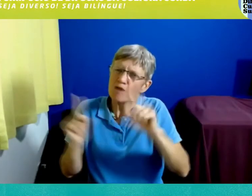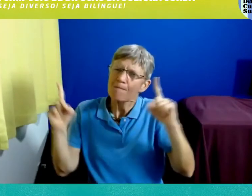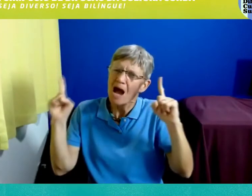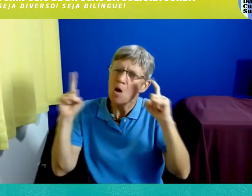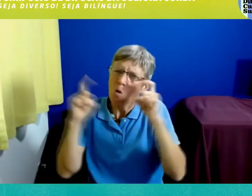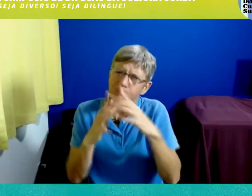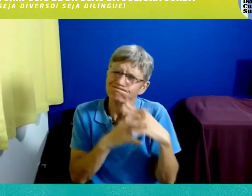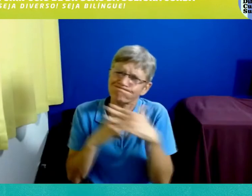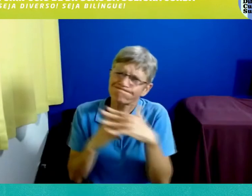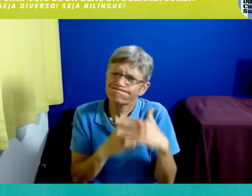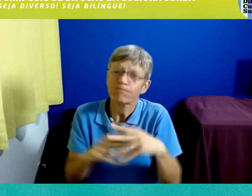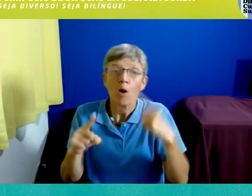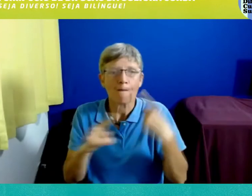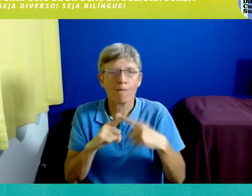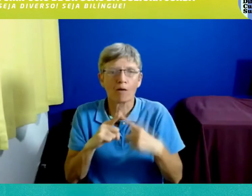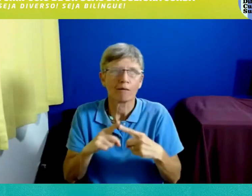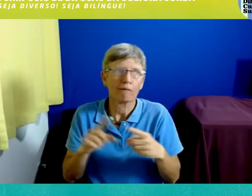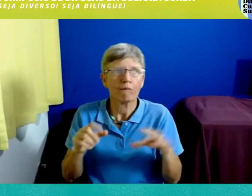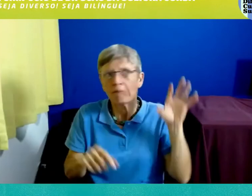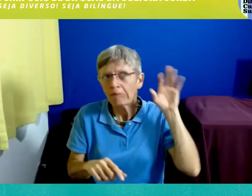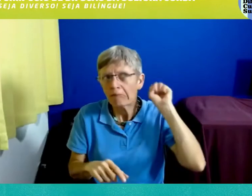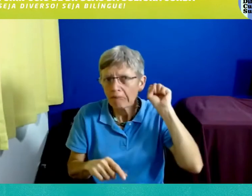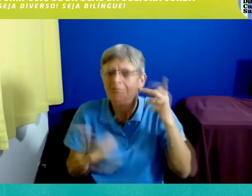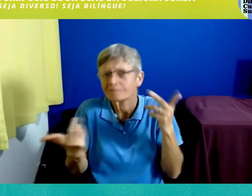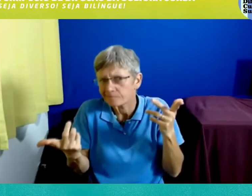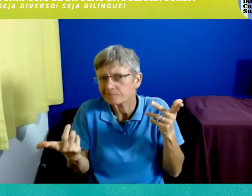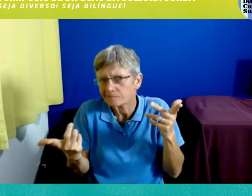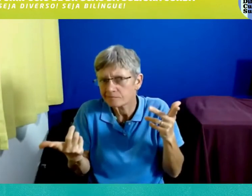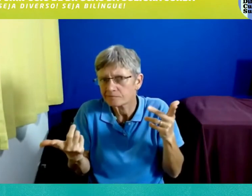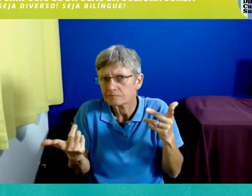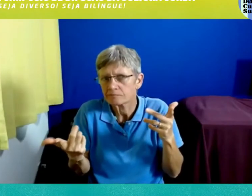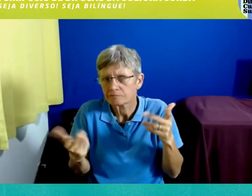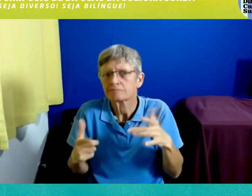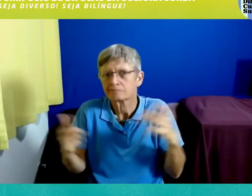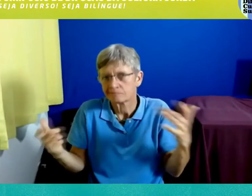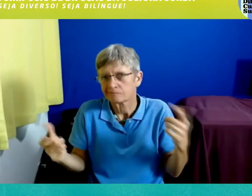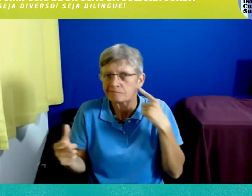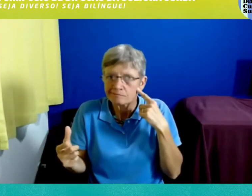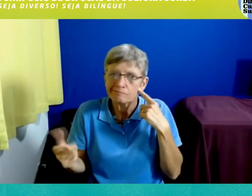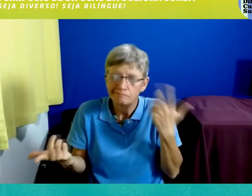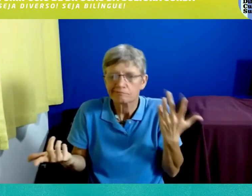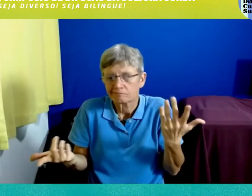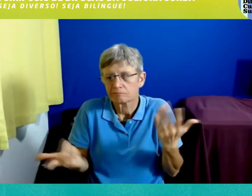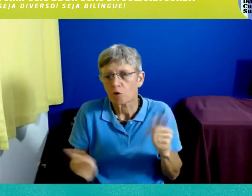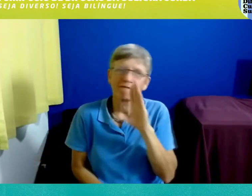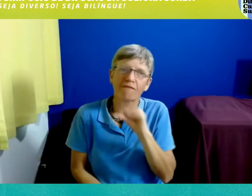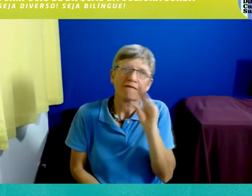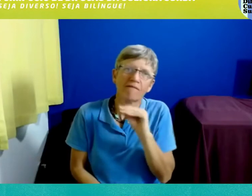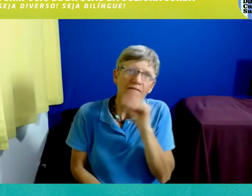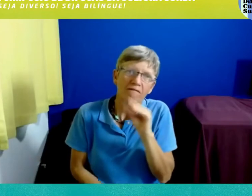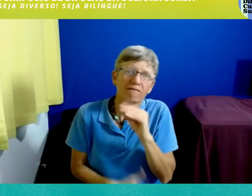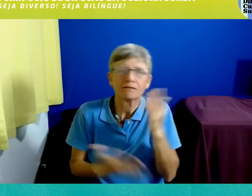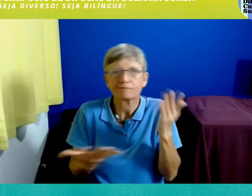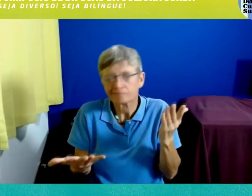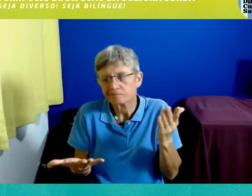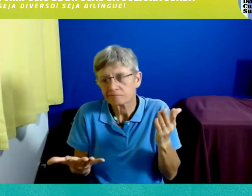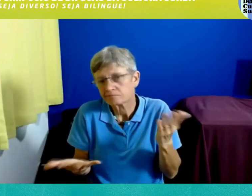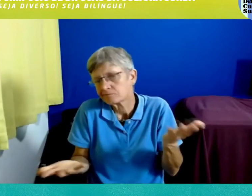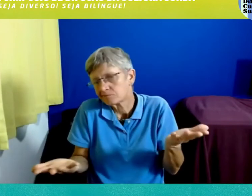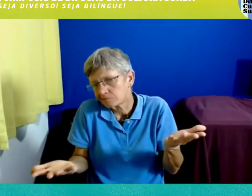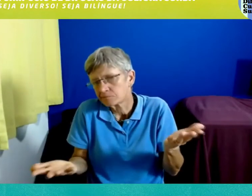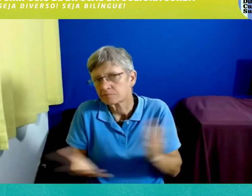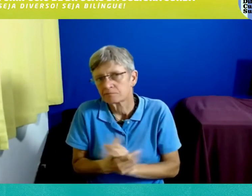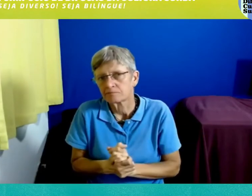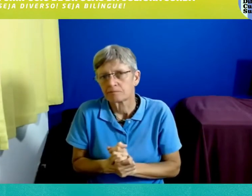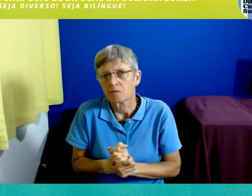sim. O intérprete fica mais complicado, porque ele está ouvindo ali em tempo real e fica mais difícil